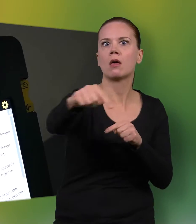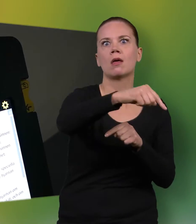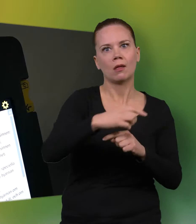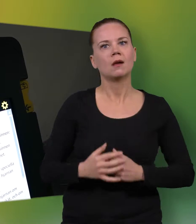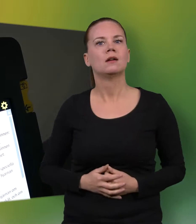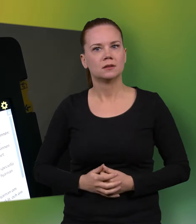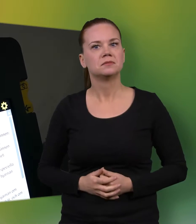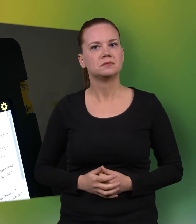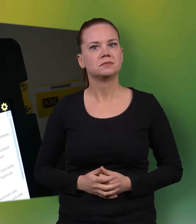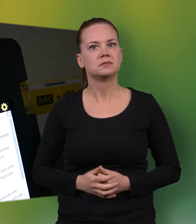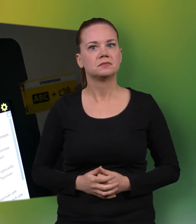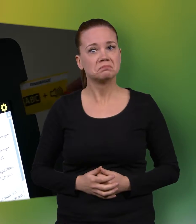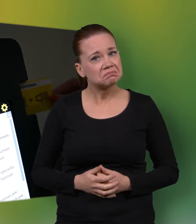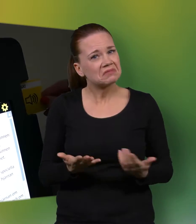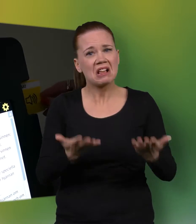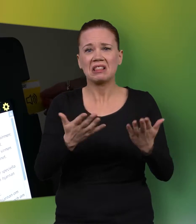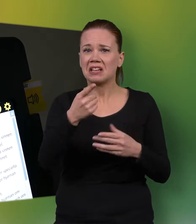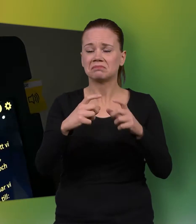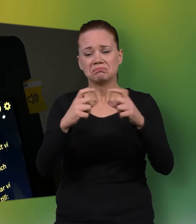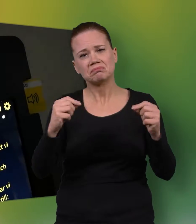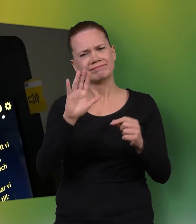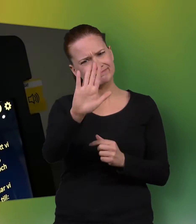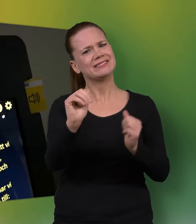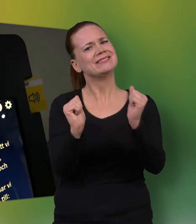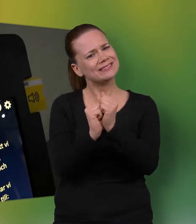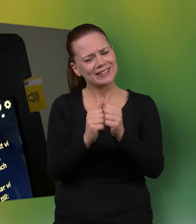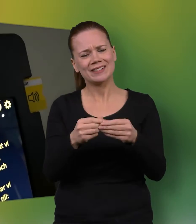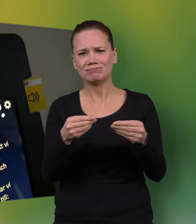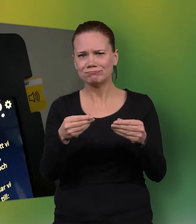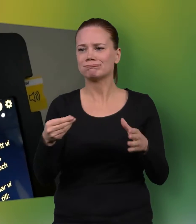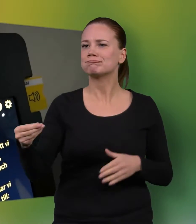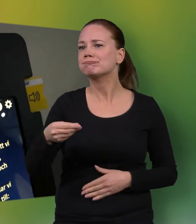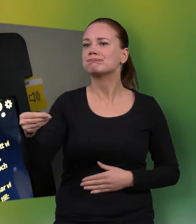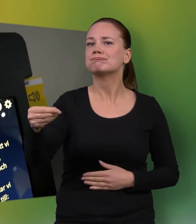ny skärm. Då blir det enkelt att få informationen på det vis du vill ha den.